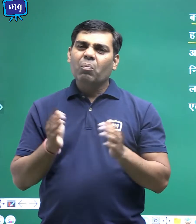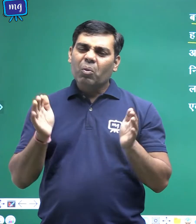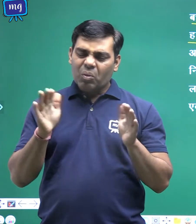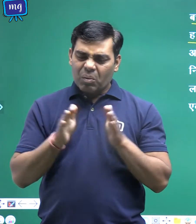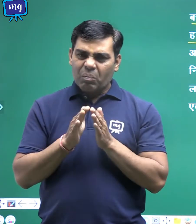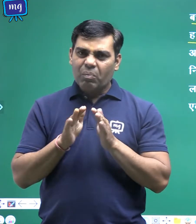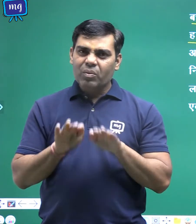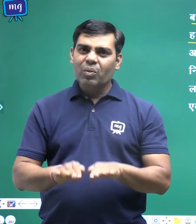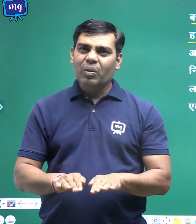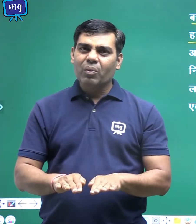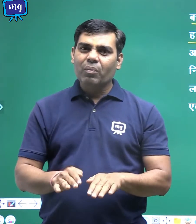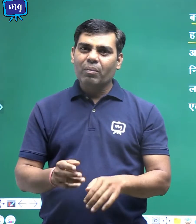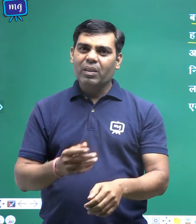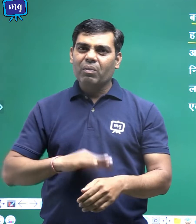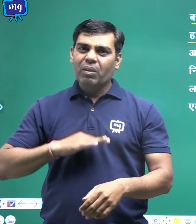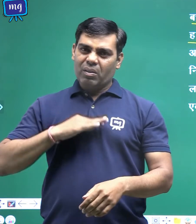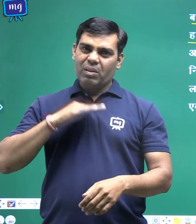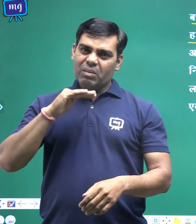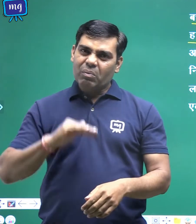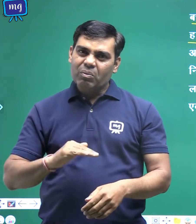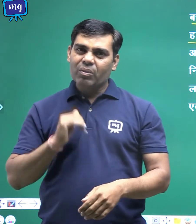ही देहांत हो गया था।